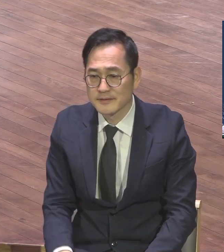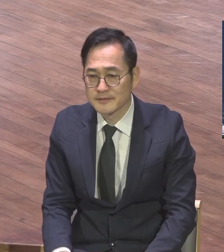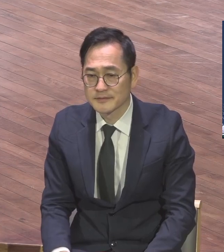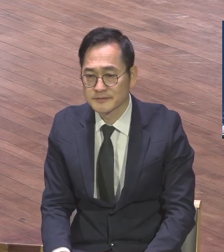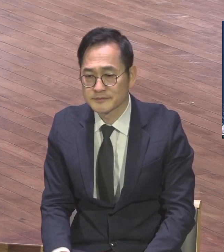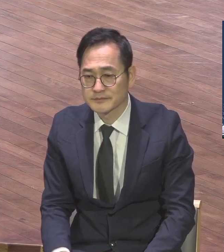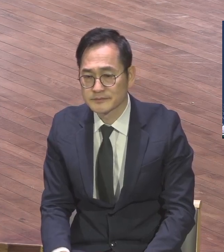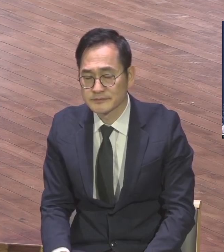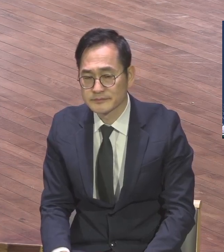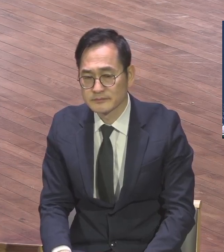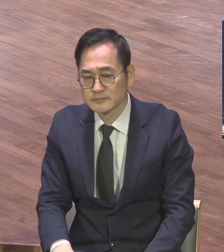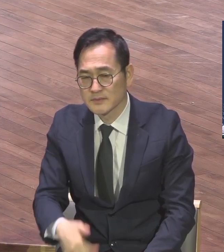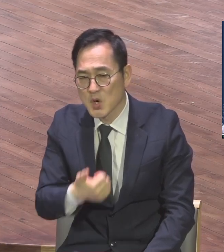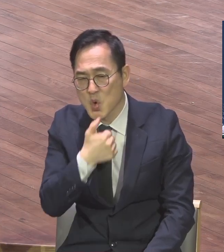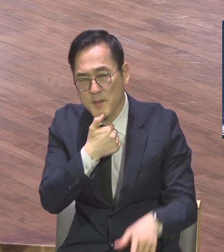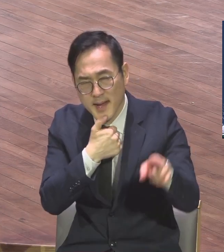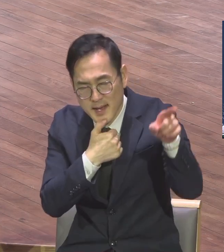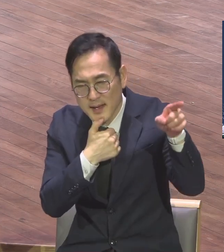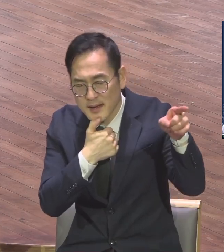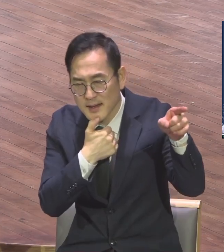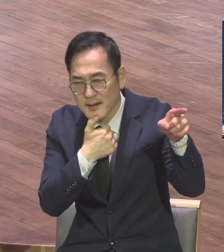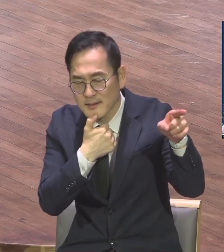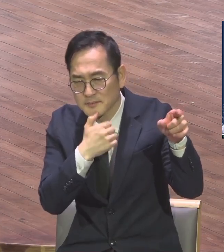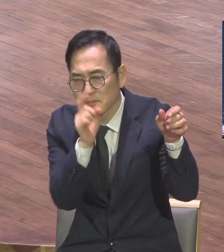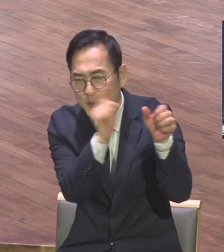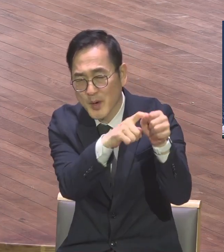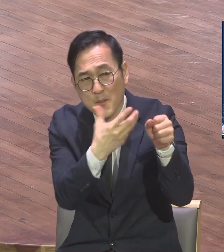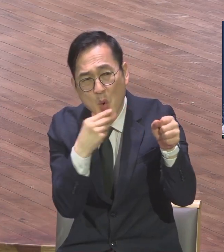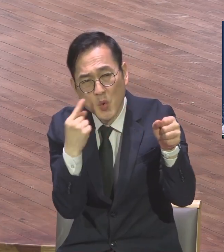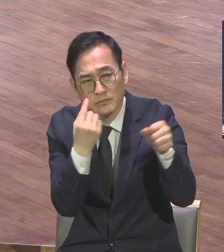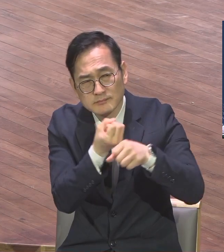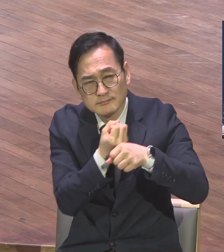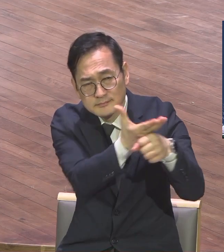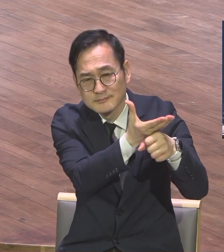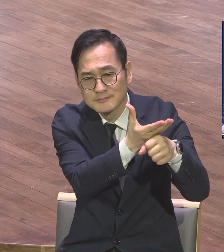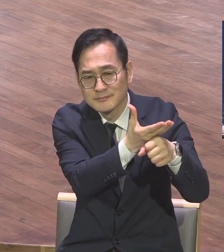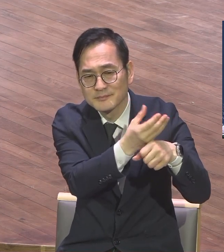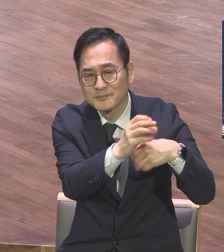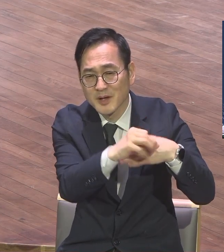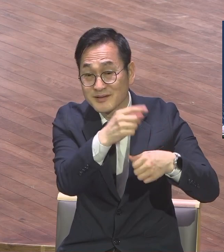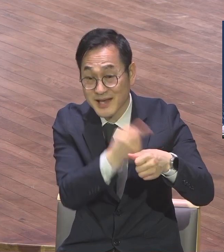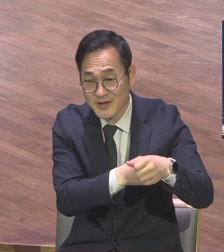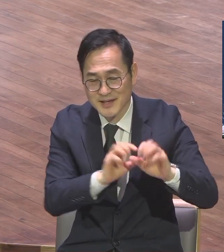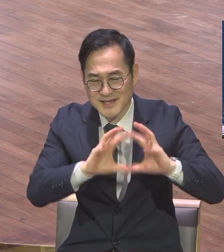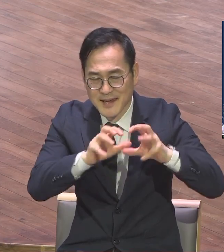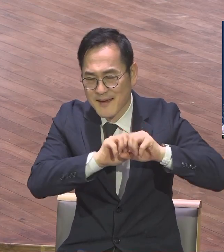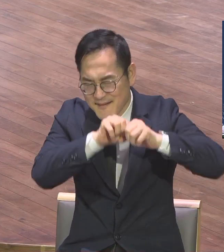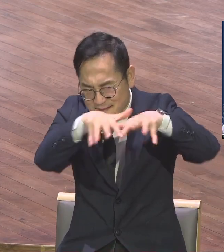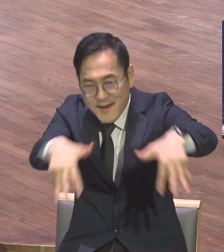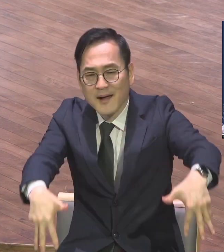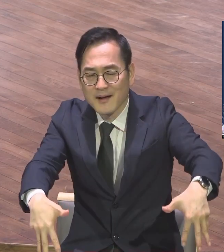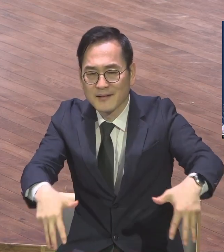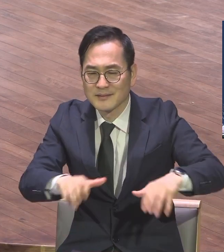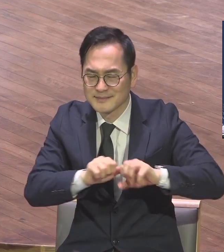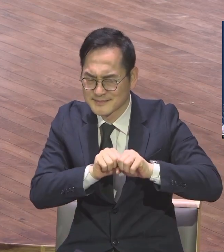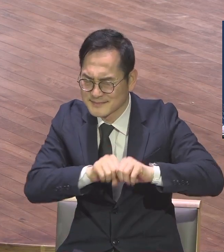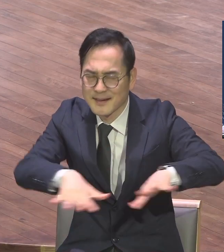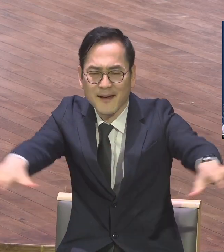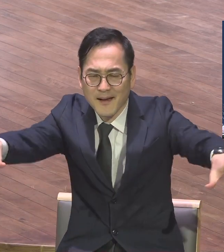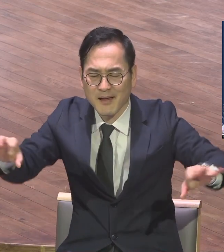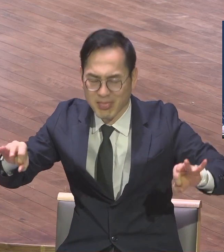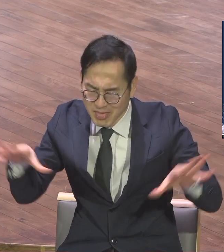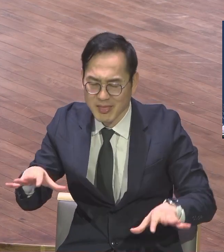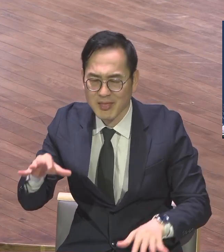공략하는 것이라고 판단을 했습니다. 로마의 복음을 전하기만 하면 순식간에 전 세계 각